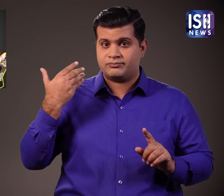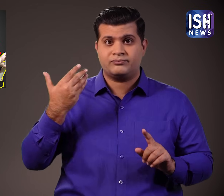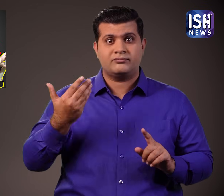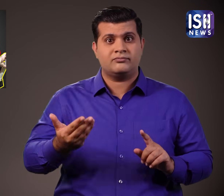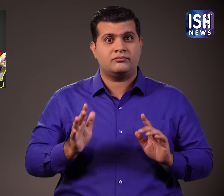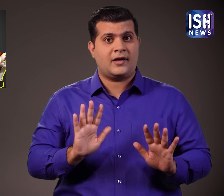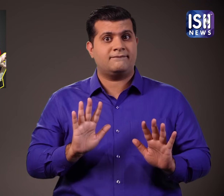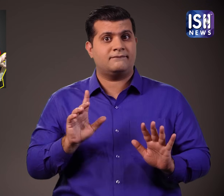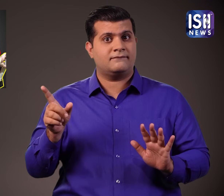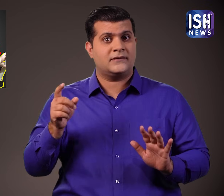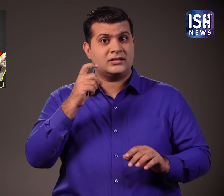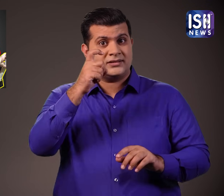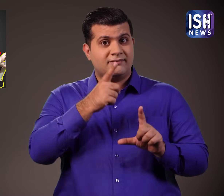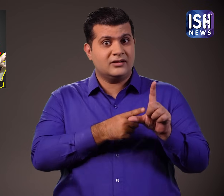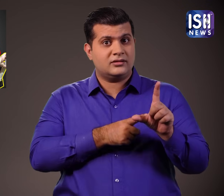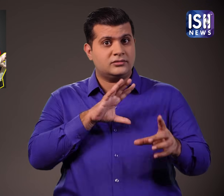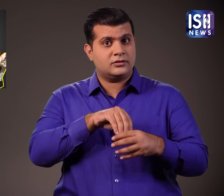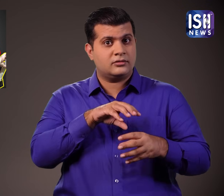उन्होंने साथ साल तक S.R.S. के लिए खेला था